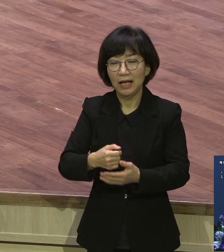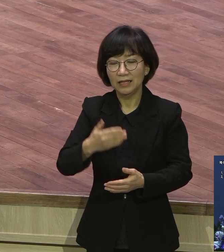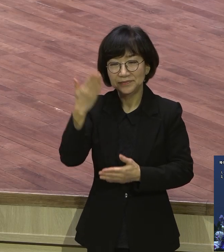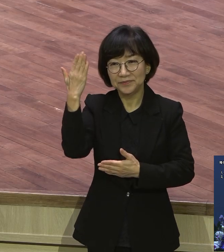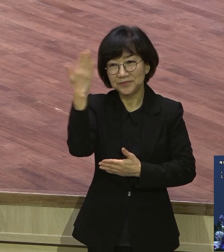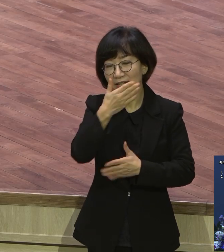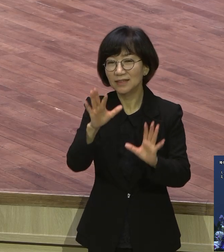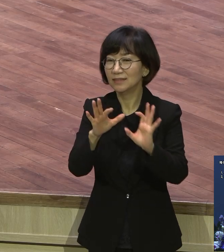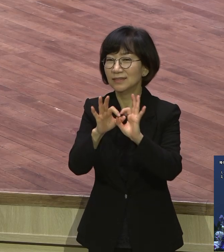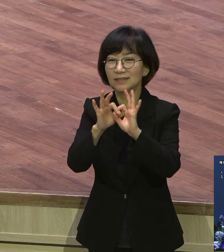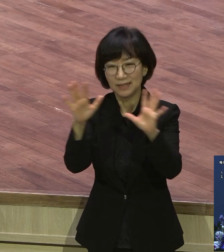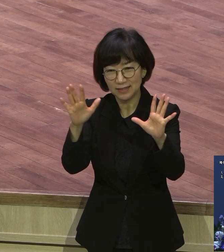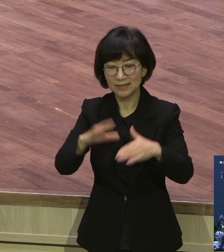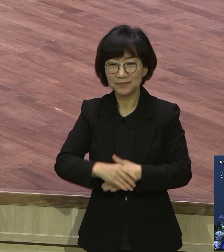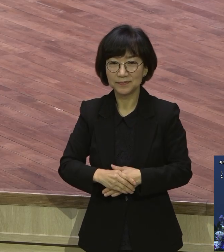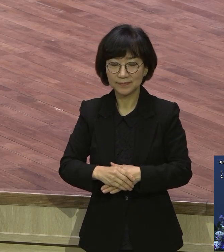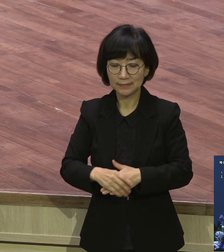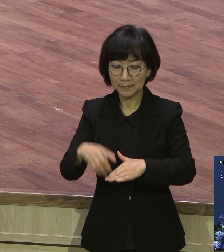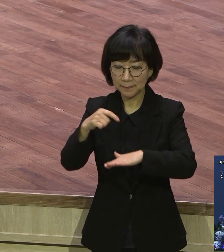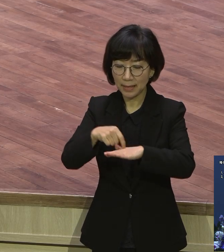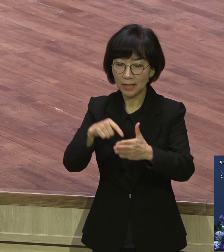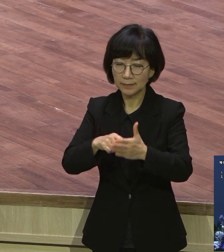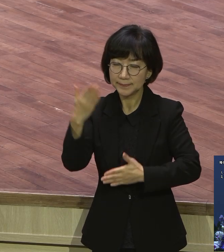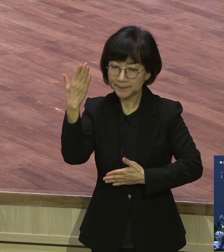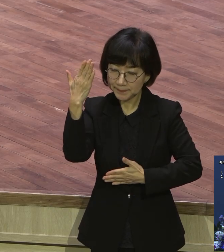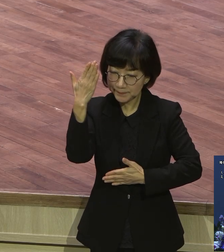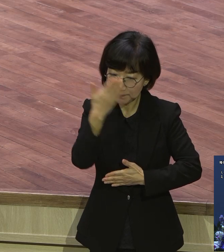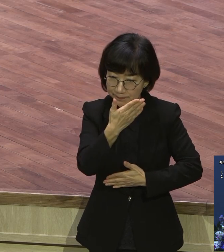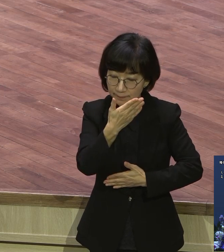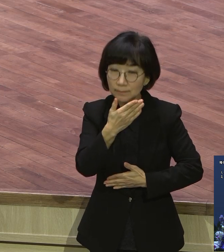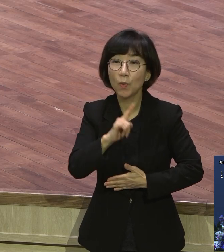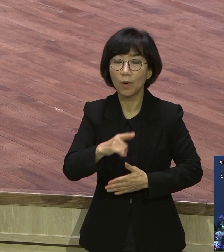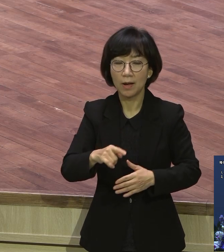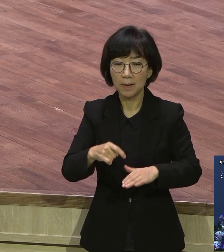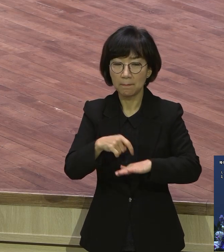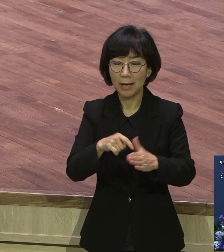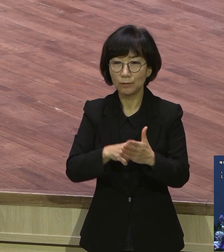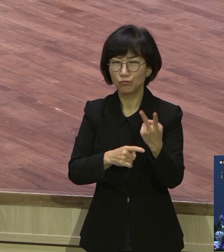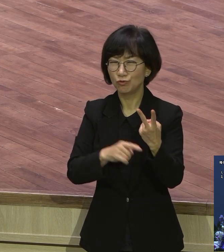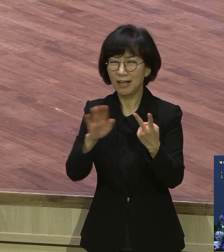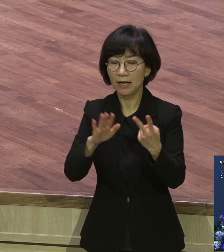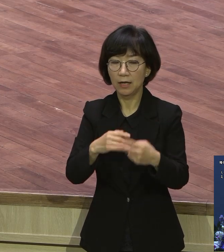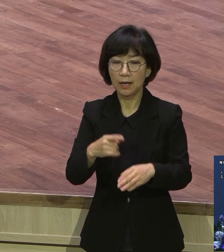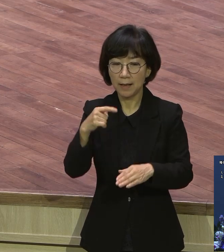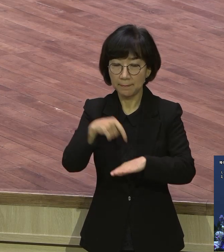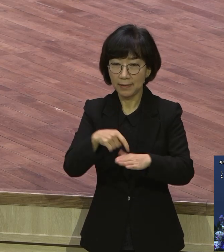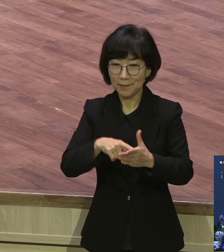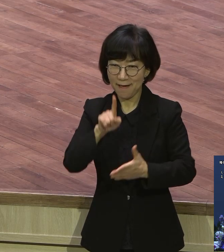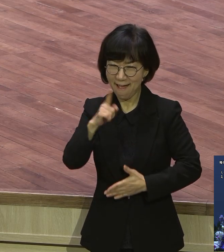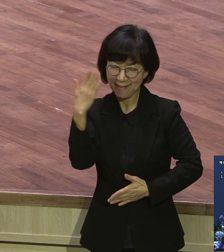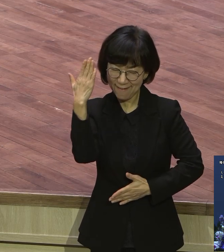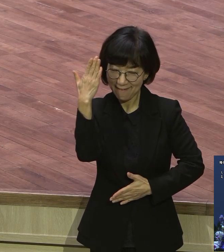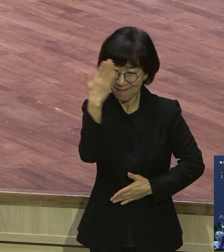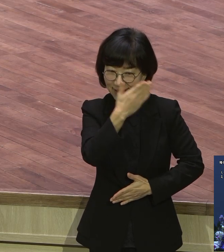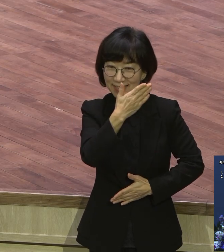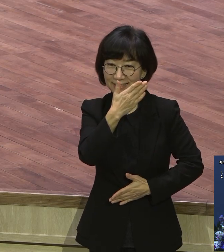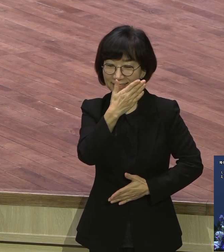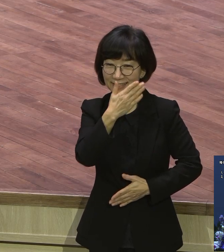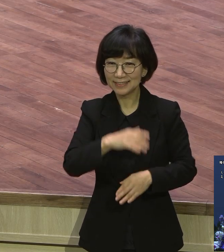마음이 청결한 자 분열되지 않는 두 마음을 품지 않는 순수함 다시 말해서